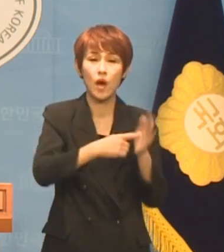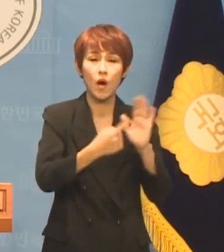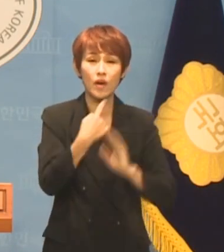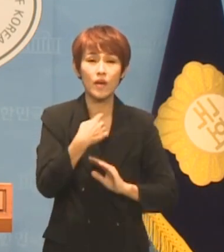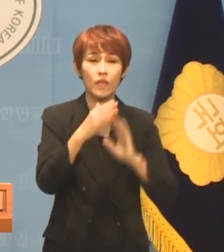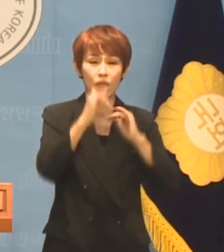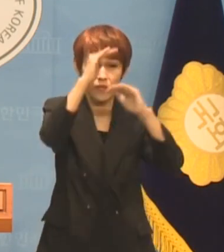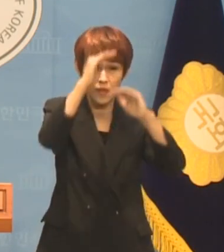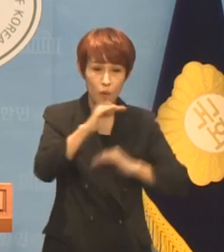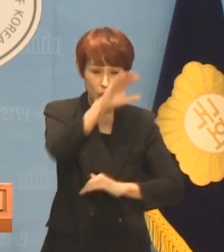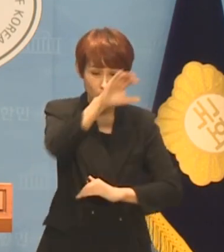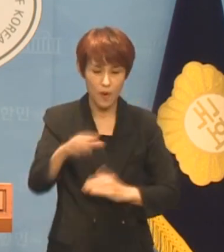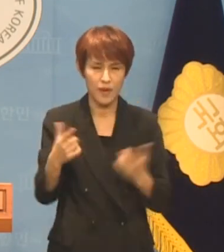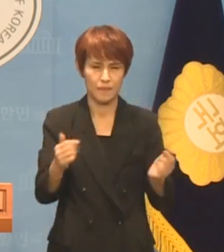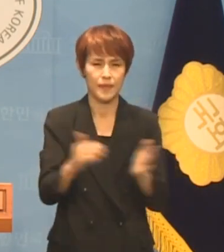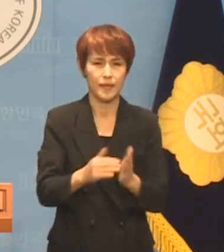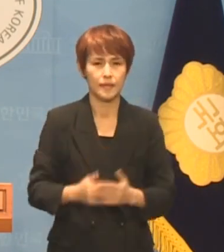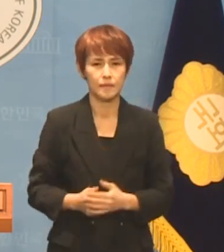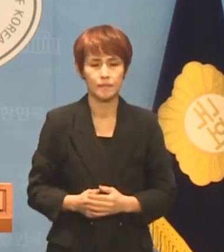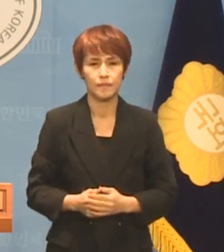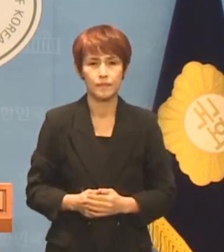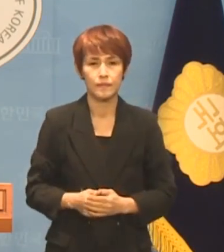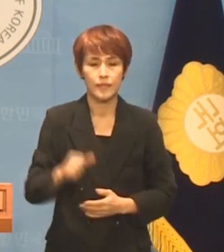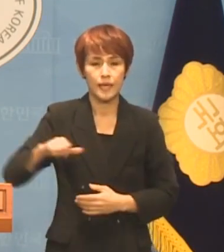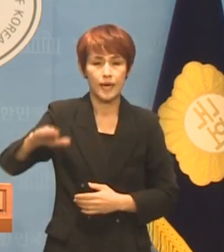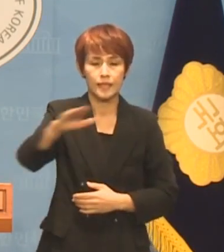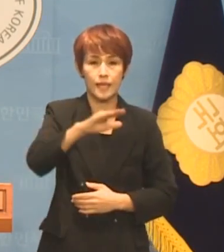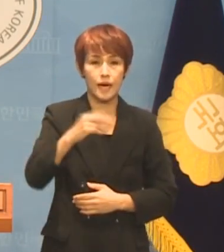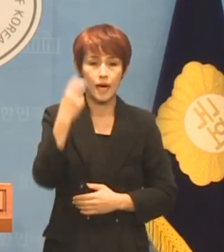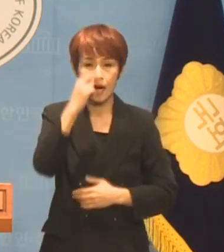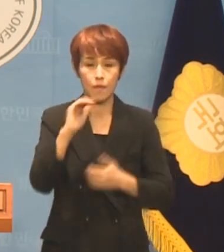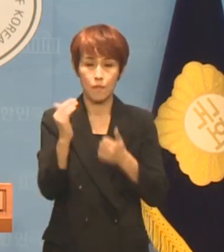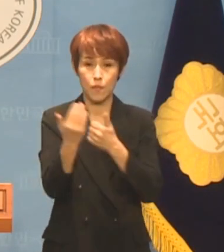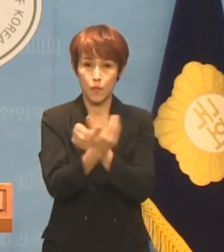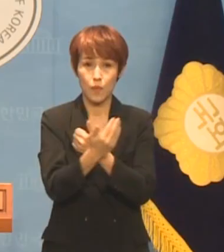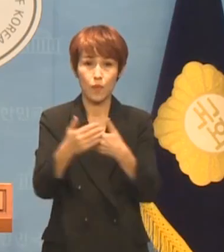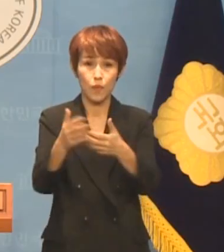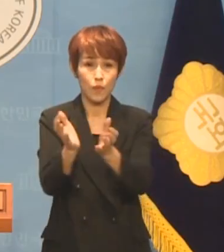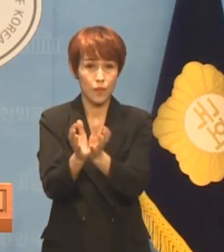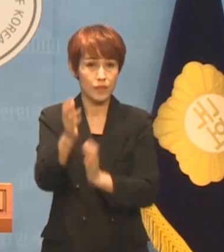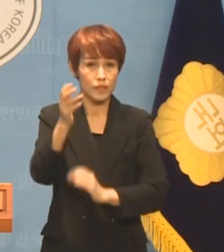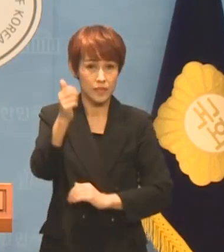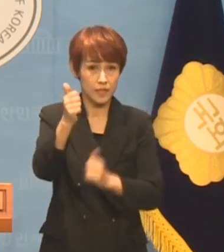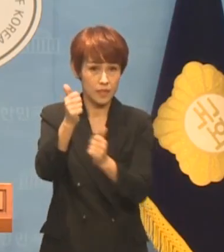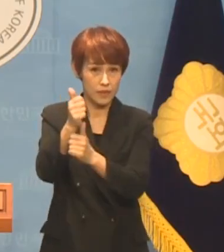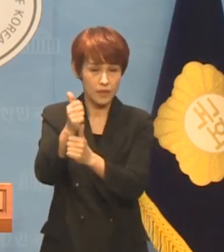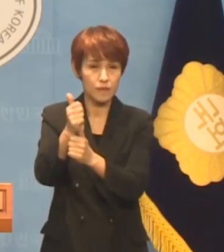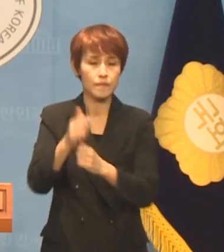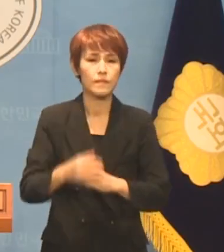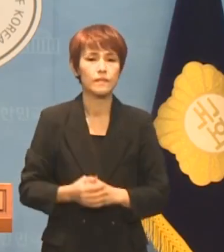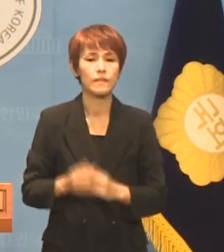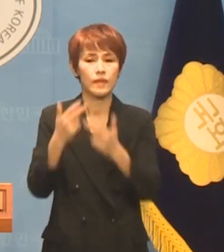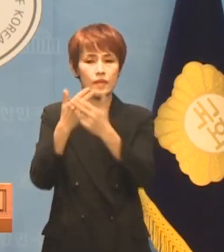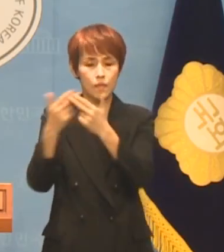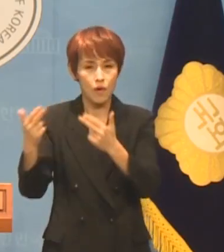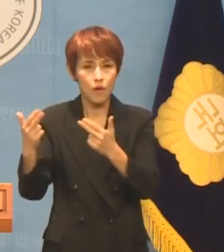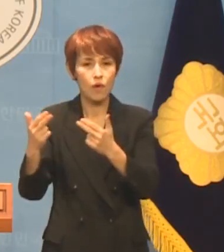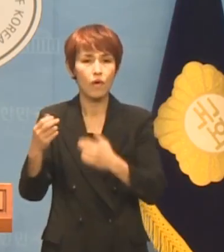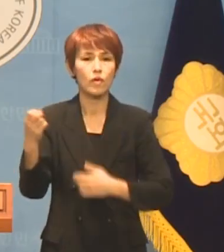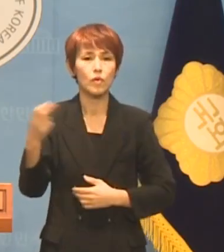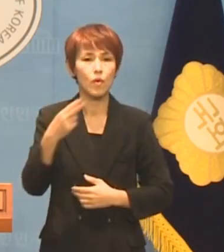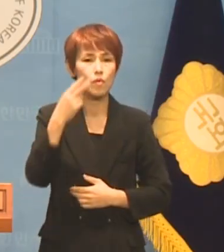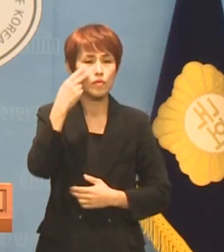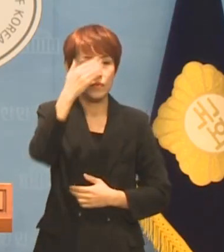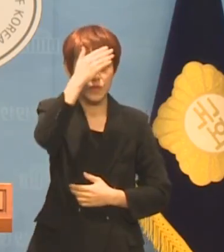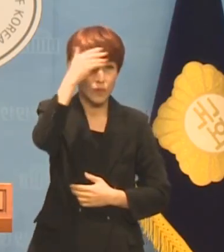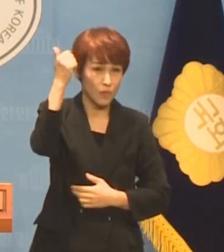미 국방부 아시아태평양 안보부차관이 도널드 트럼프 대통령과 이재명 민주당 대표 또는 차기 대선